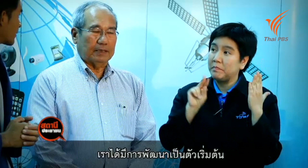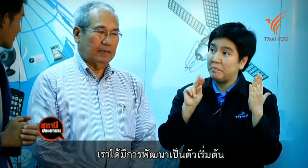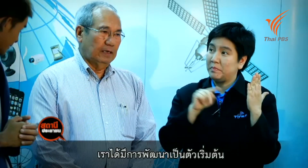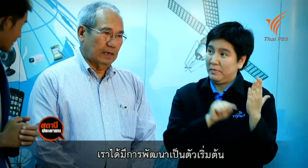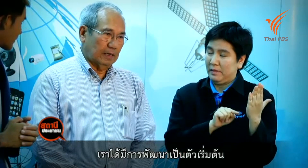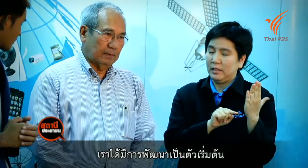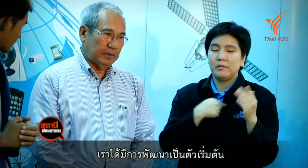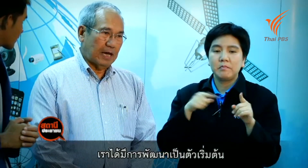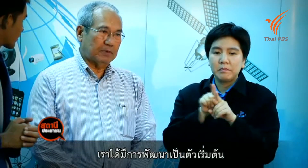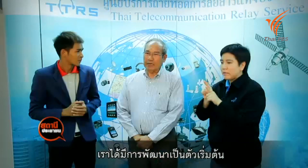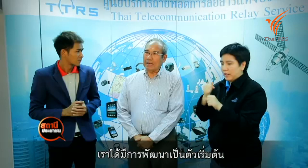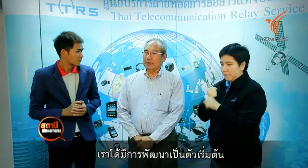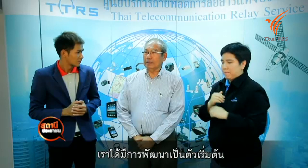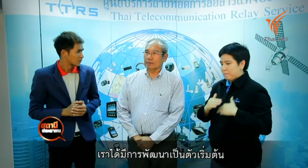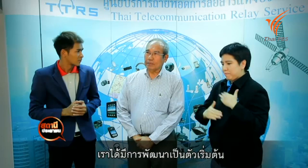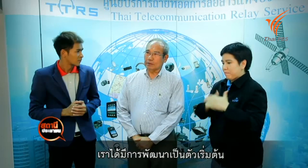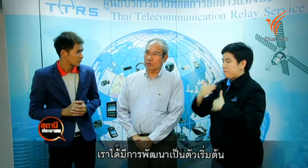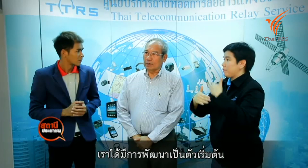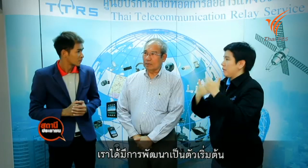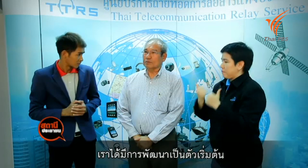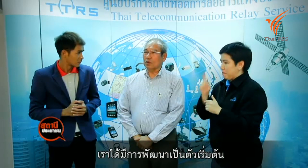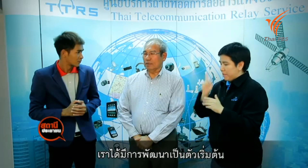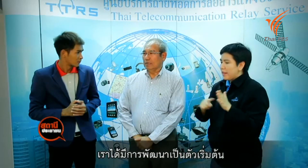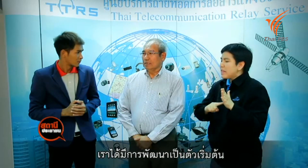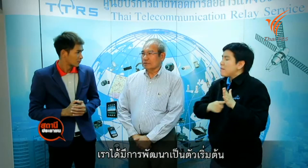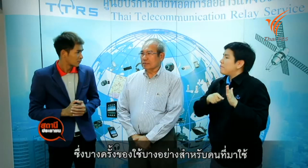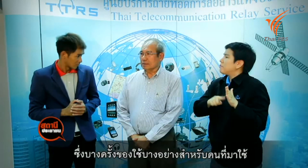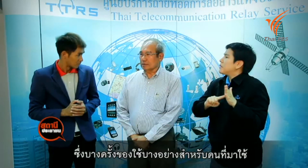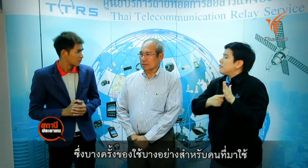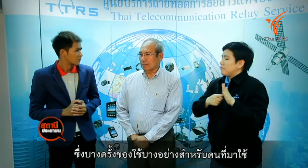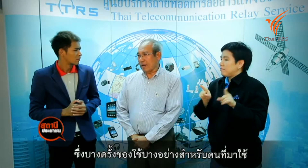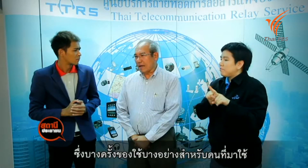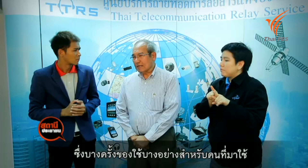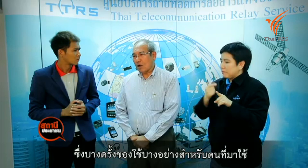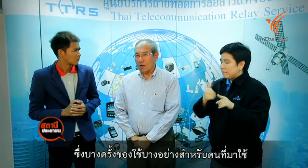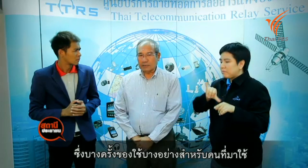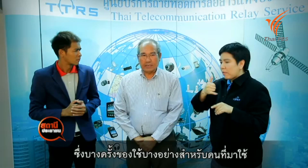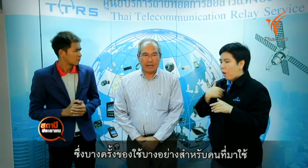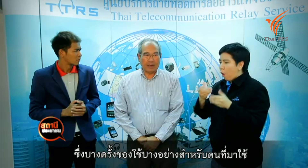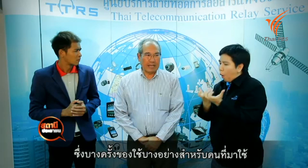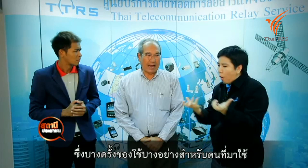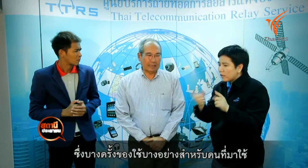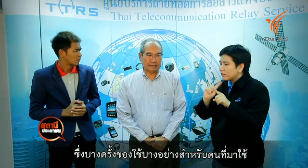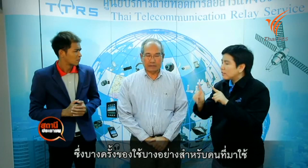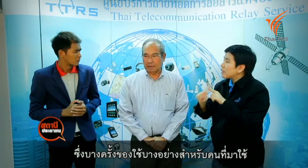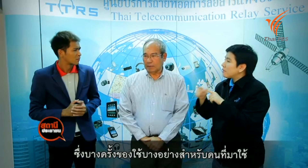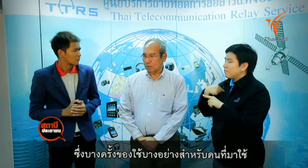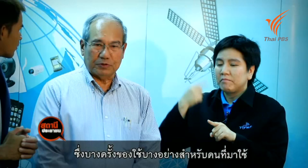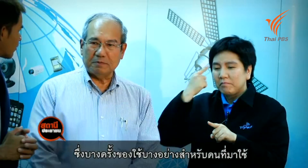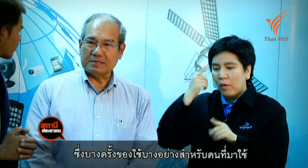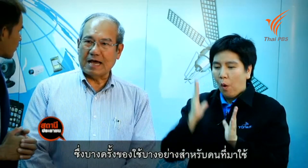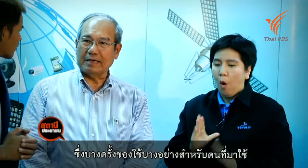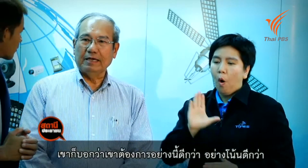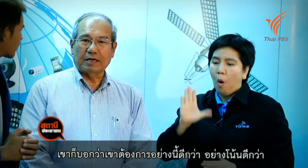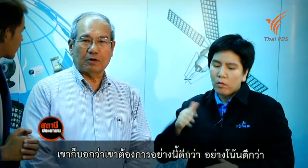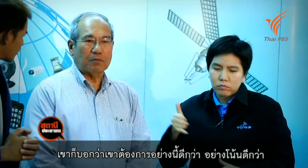ได้มีการพัฒนาเป็นตัวเริ่มต้นซึ่งบางครั้งของใช้บางอย่างสำหรับคน